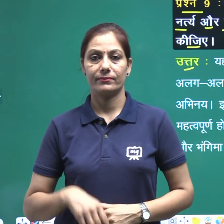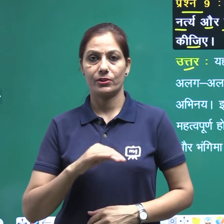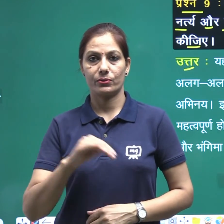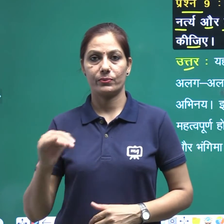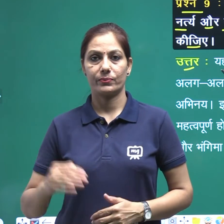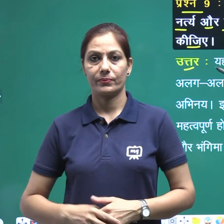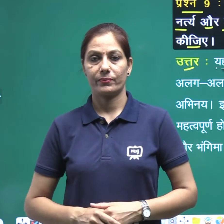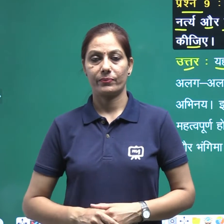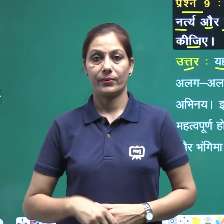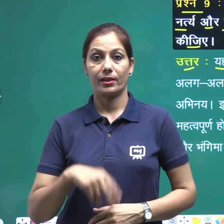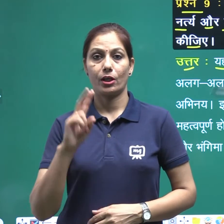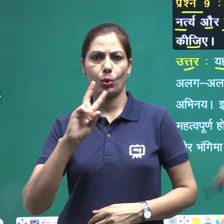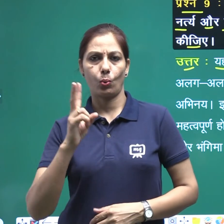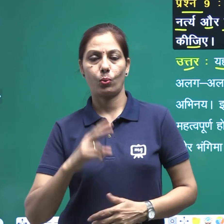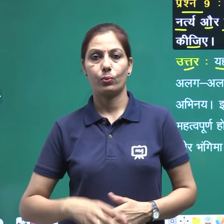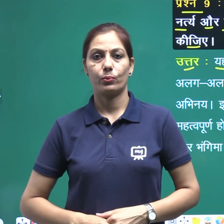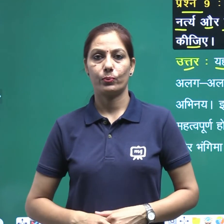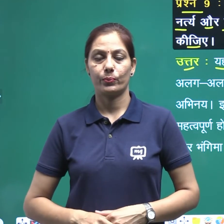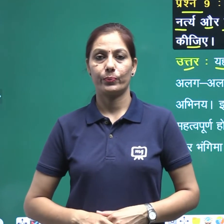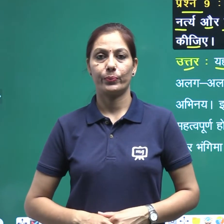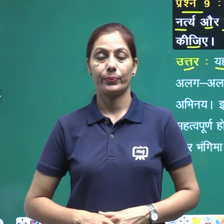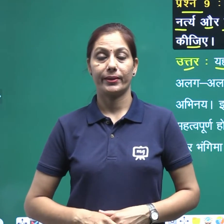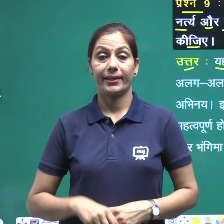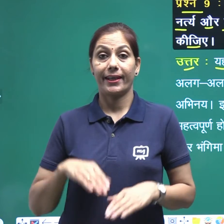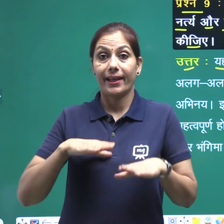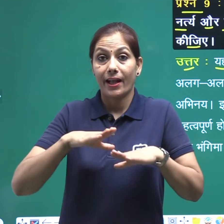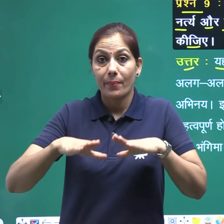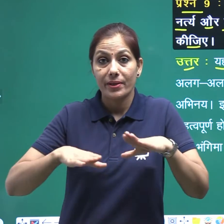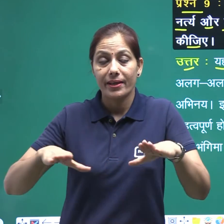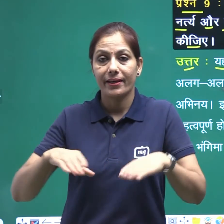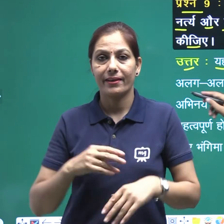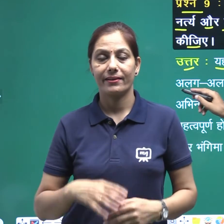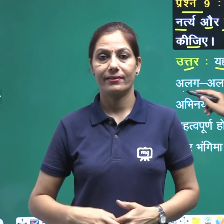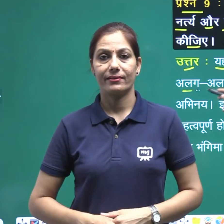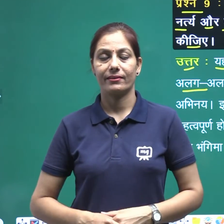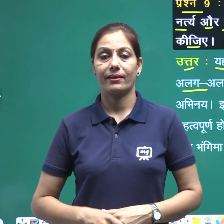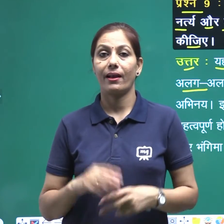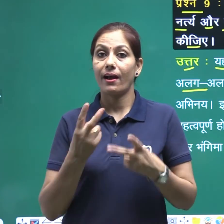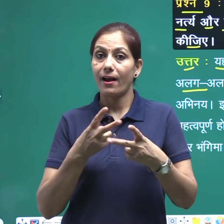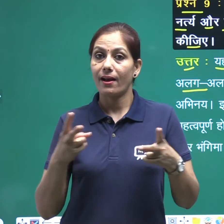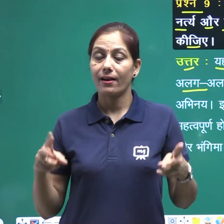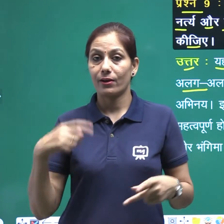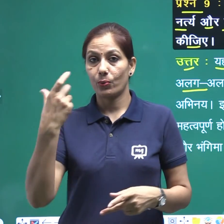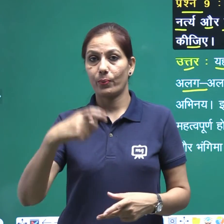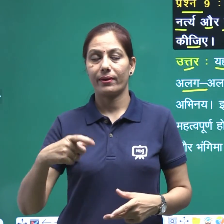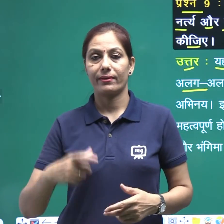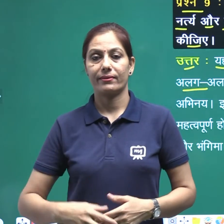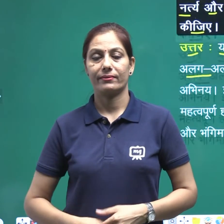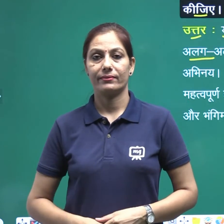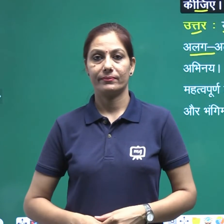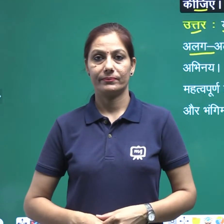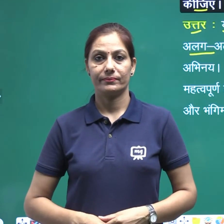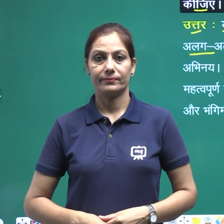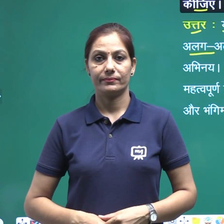बच्चों, यह दोनों अभिनय के ही अलग अलग रूप है।